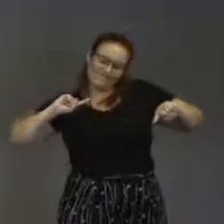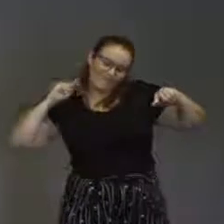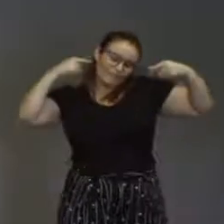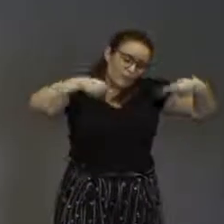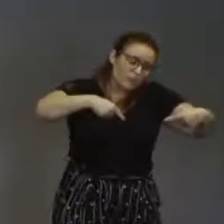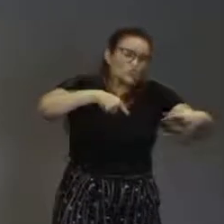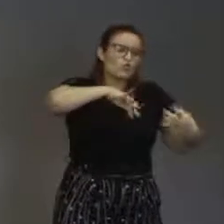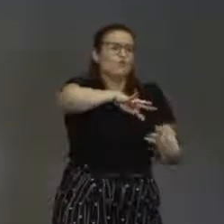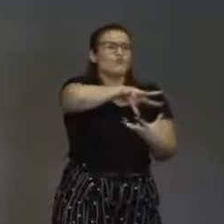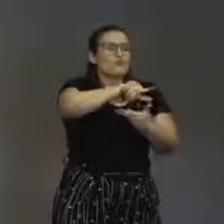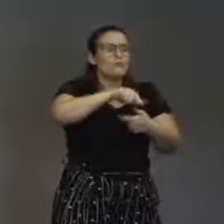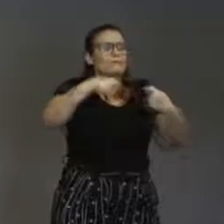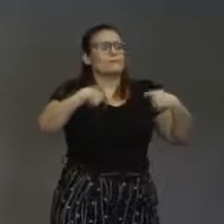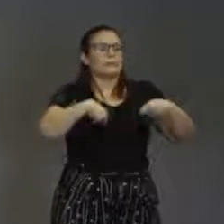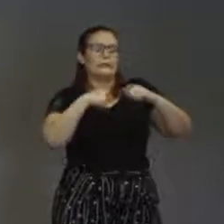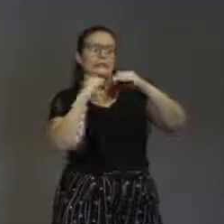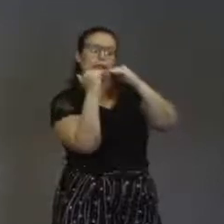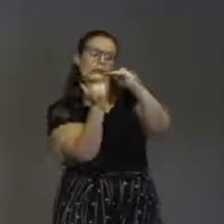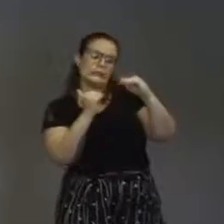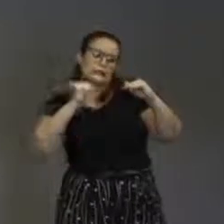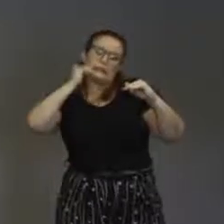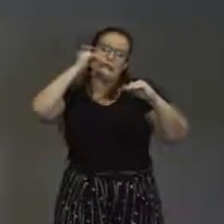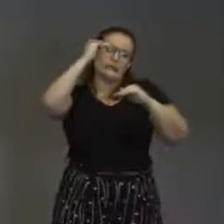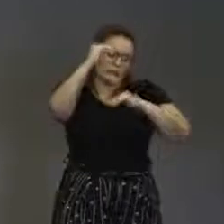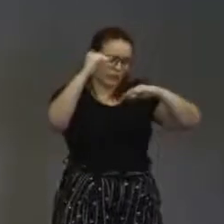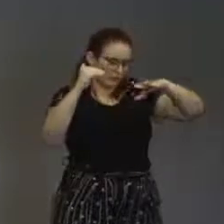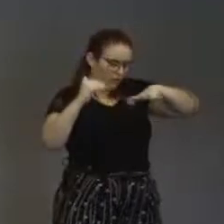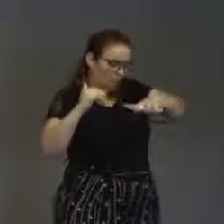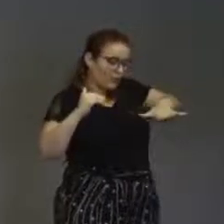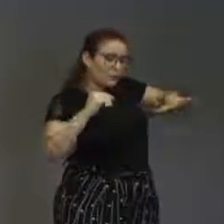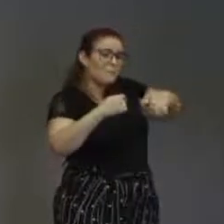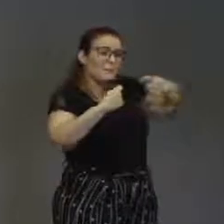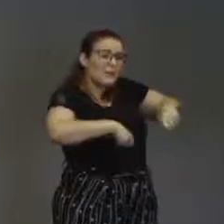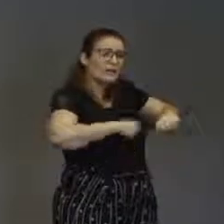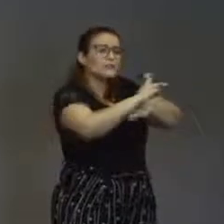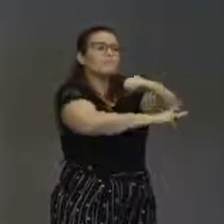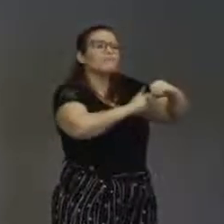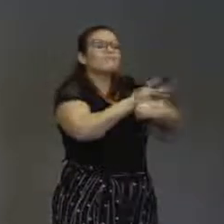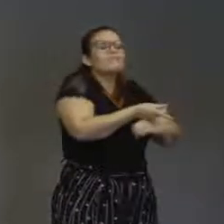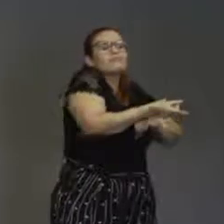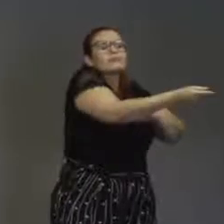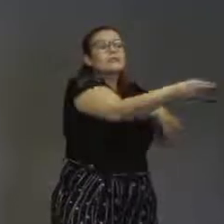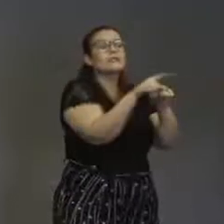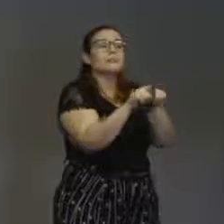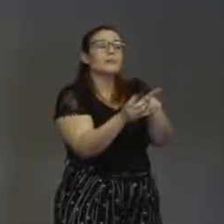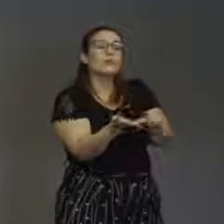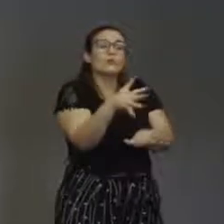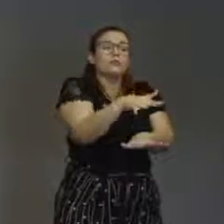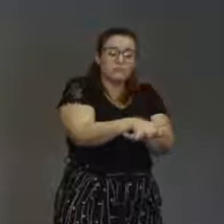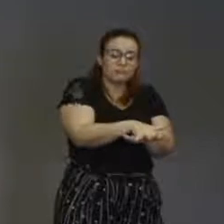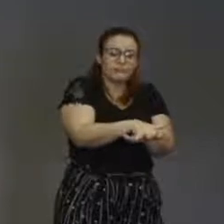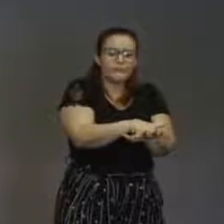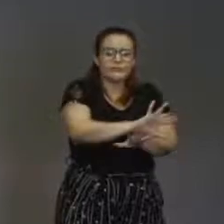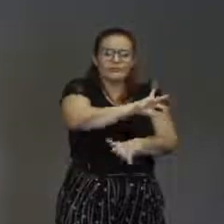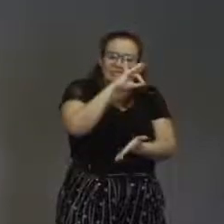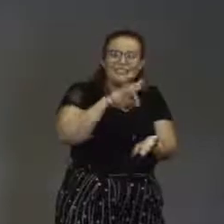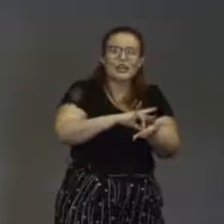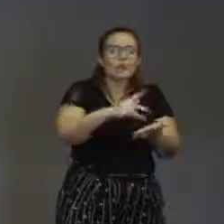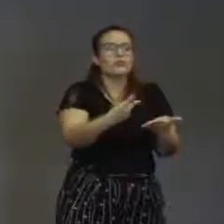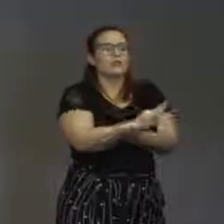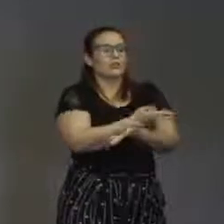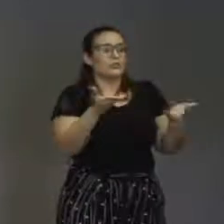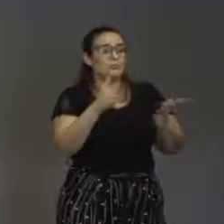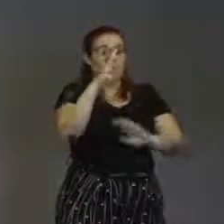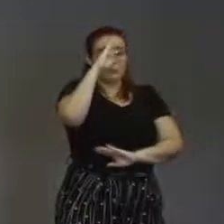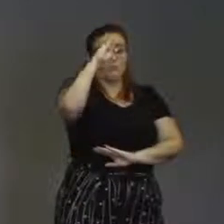superar para tornar as metrópoles espaços sustentáveis e inclusivos. Realidade que já se faz presente,